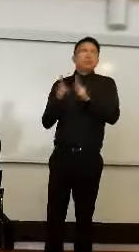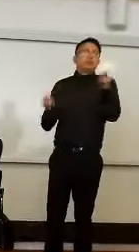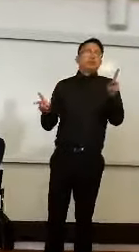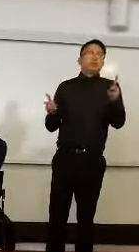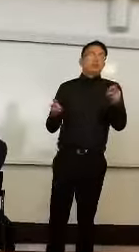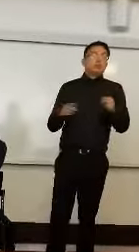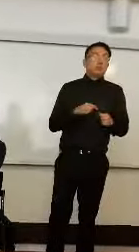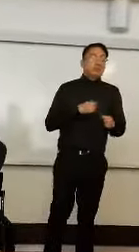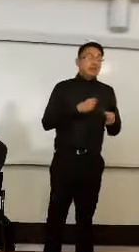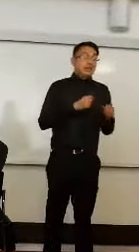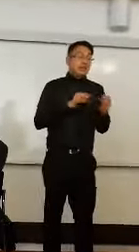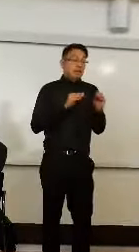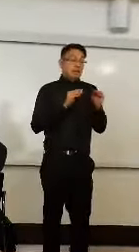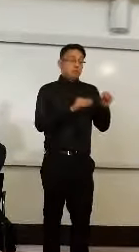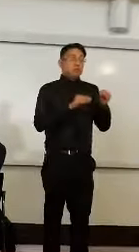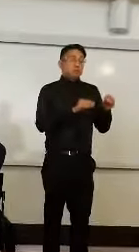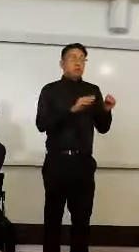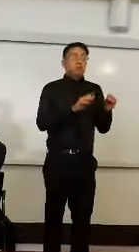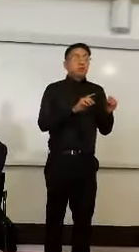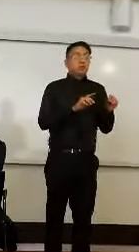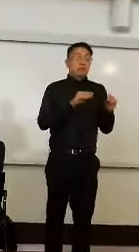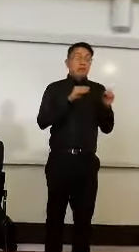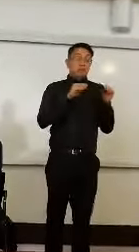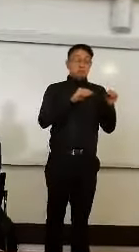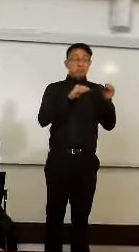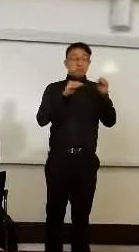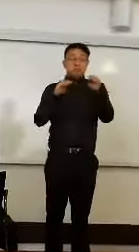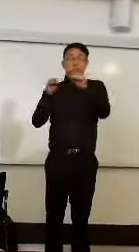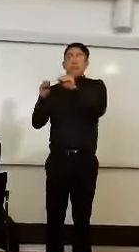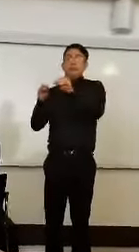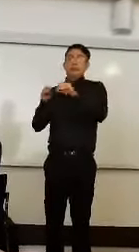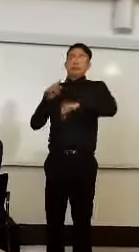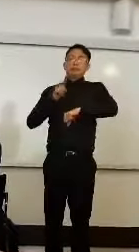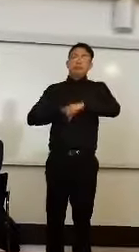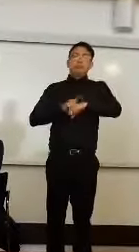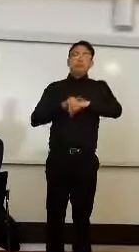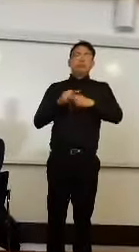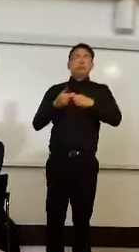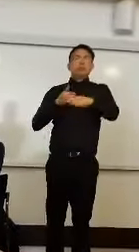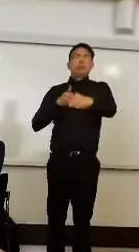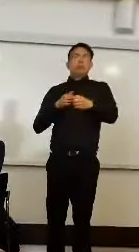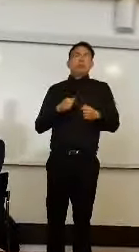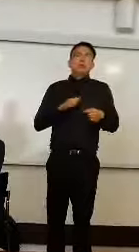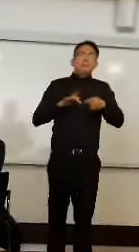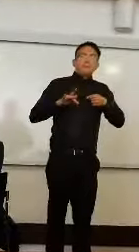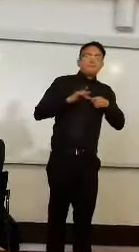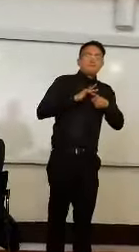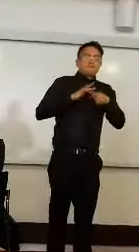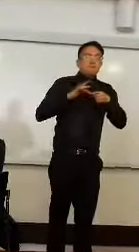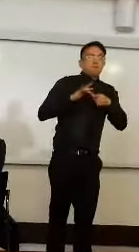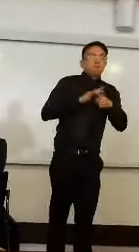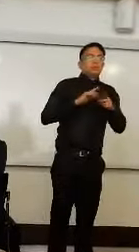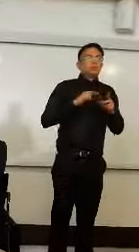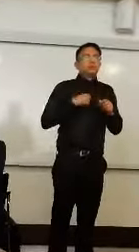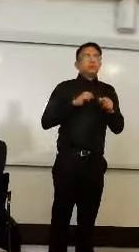Entonces, eso va a ser largo, eso implicará toda una estrategia de implementación por